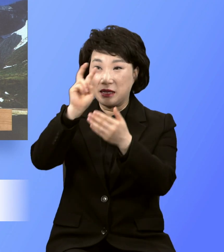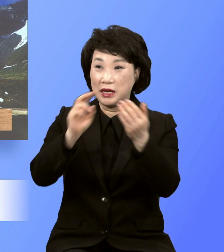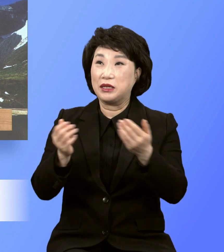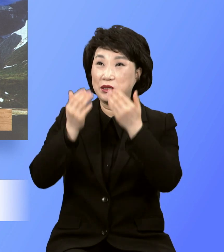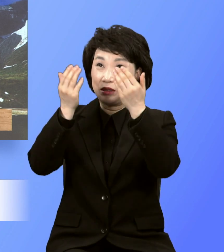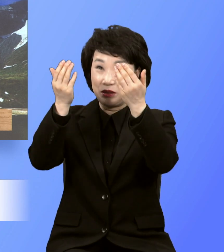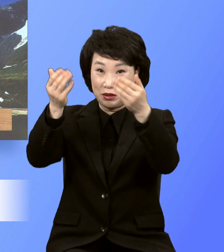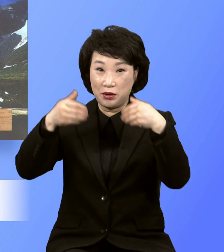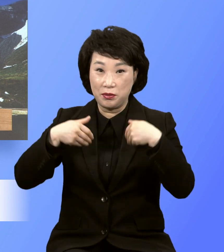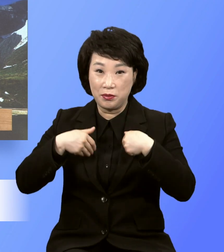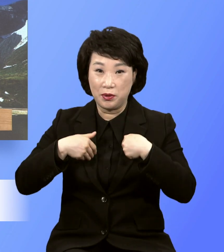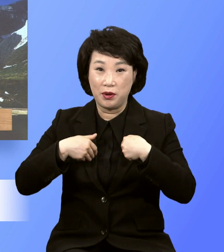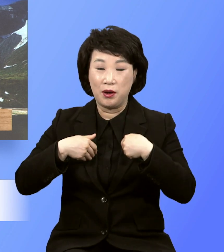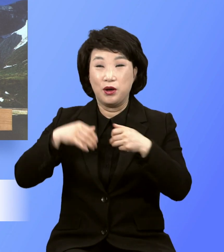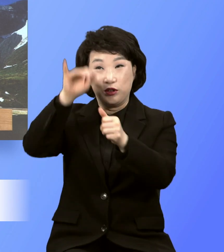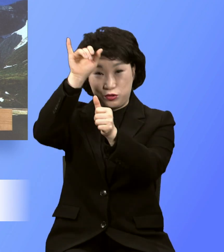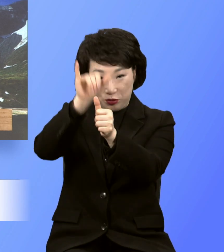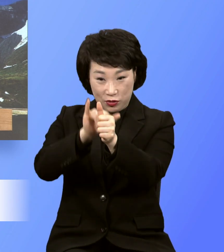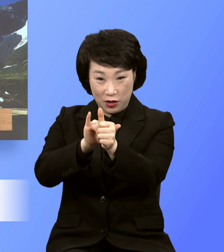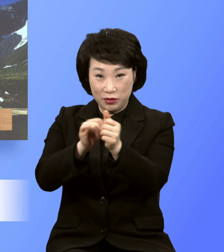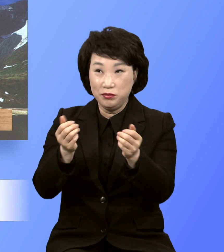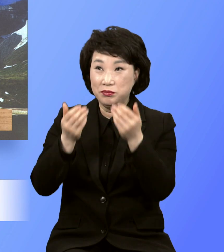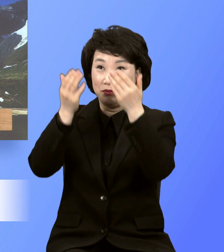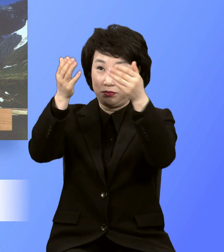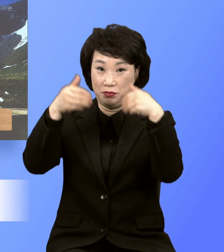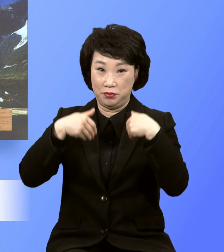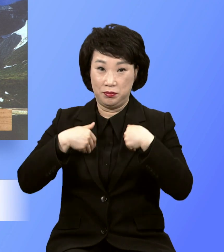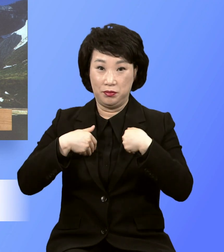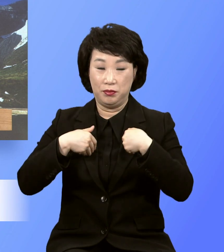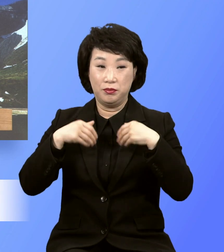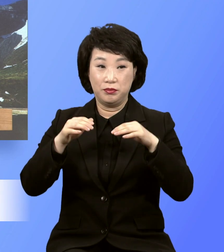찬양해야 하고 충성해야 하고